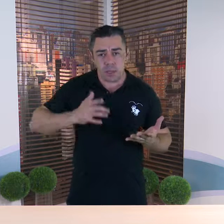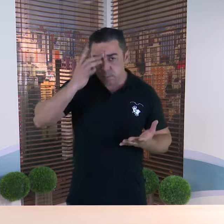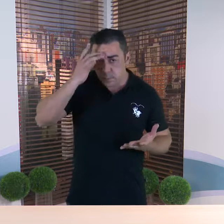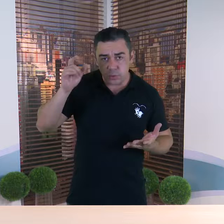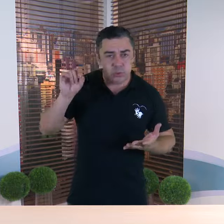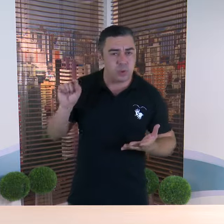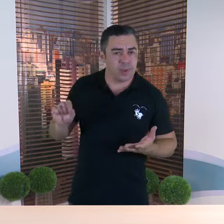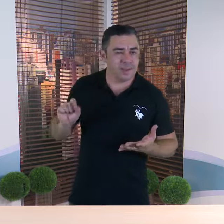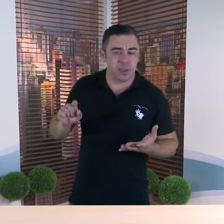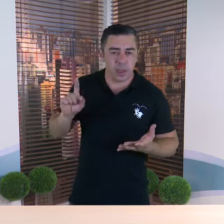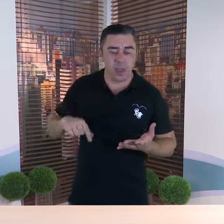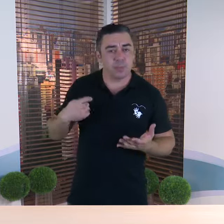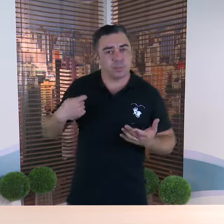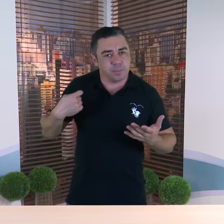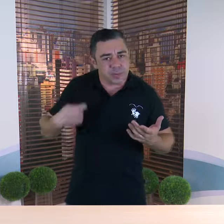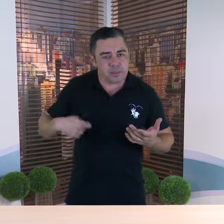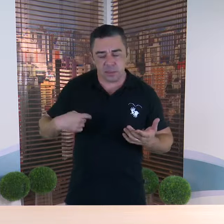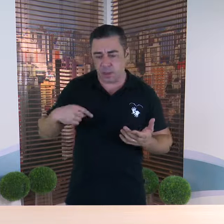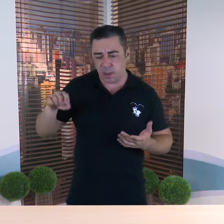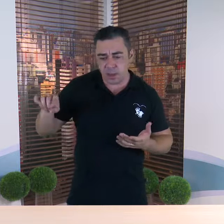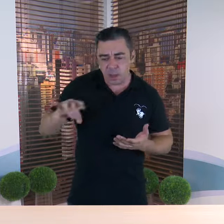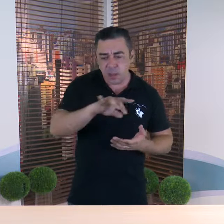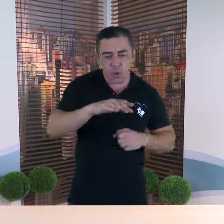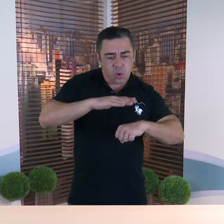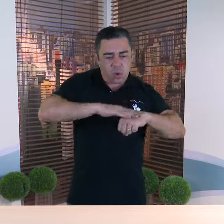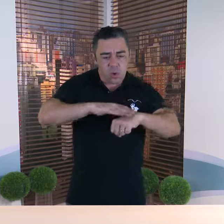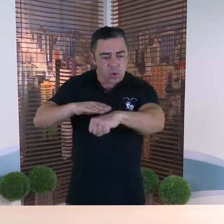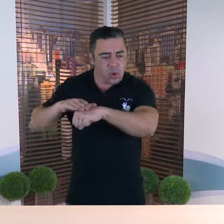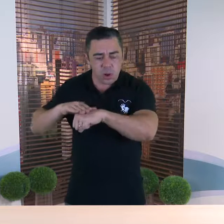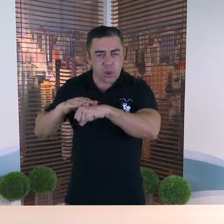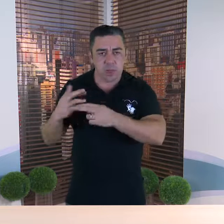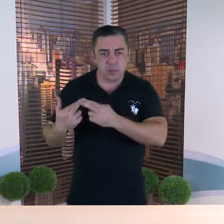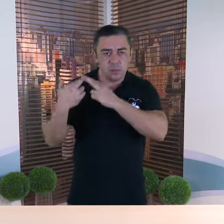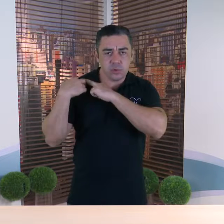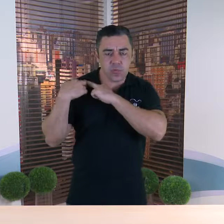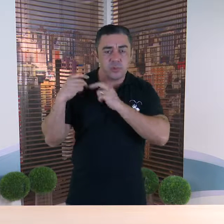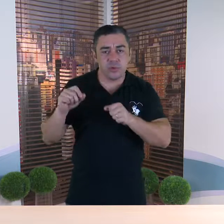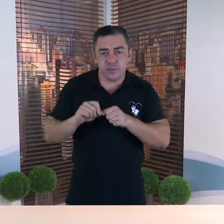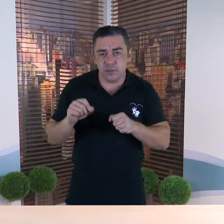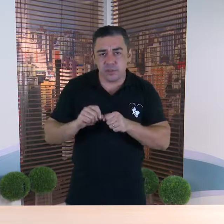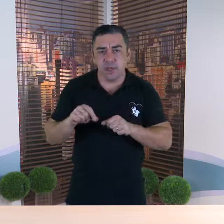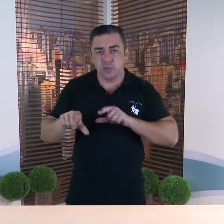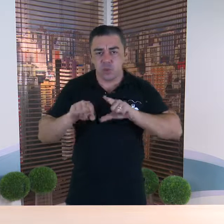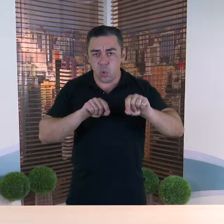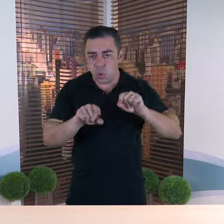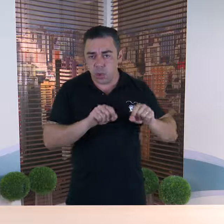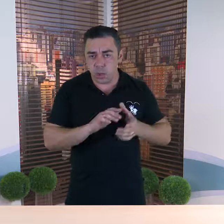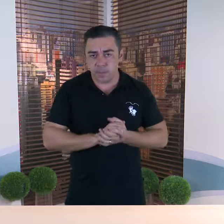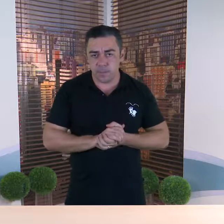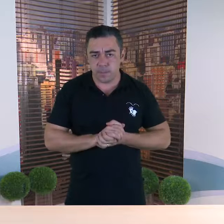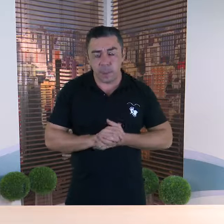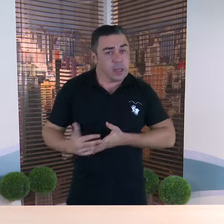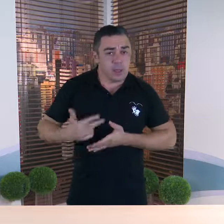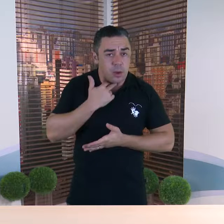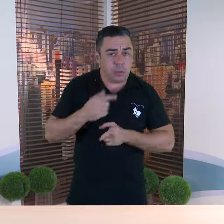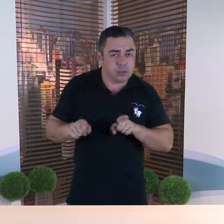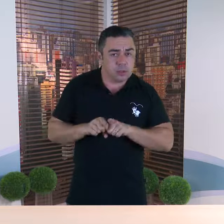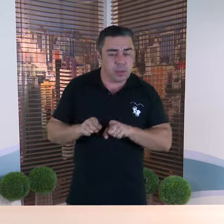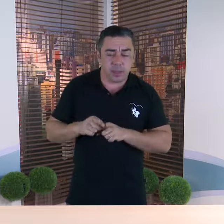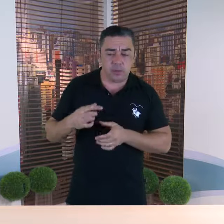que o indivíduo seja considerado responsável pelas suas ações e decisões. Não poderá ser julgado se não